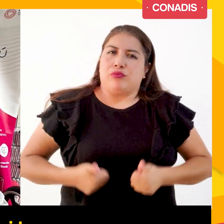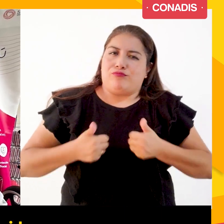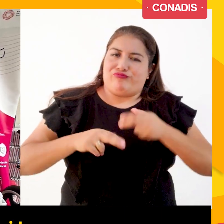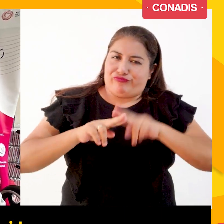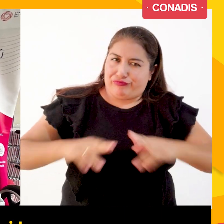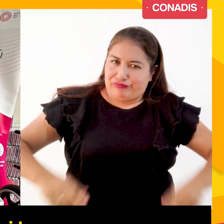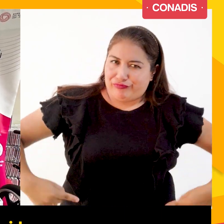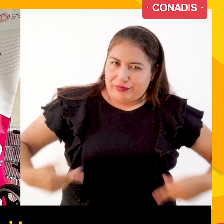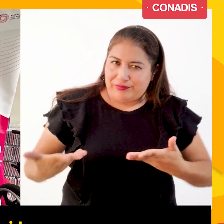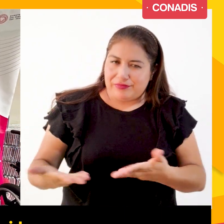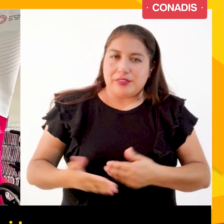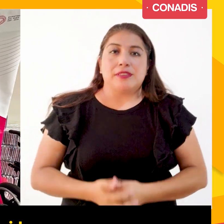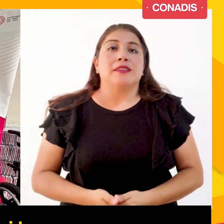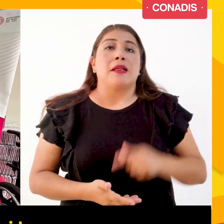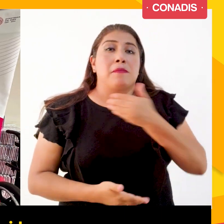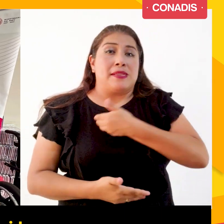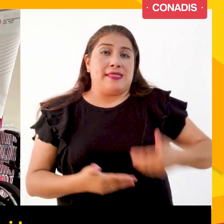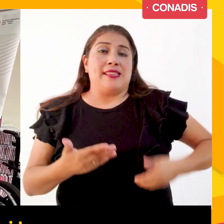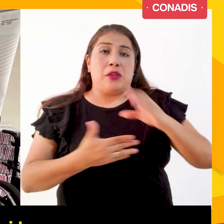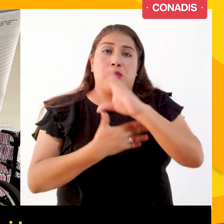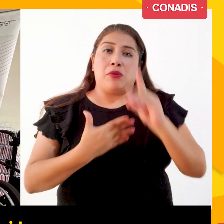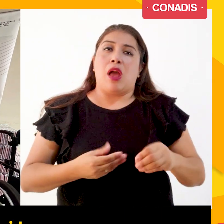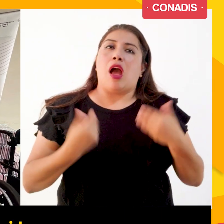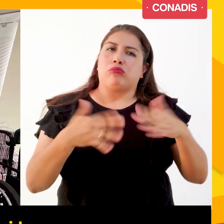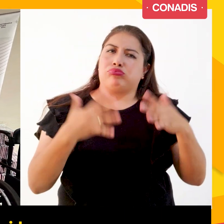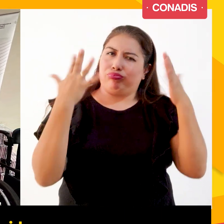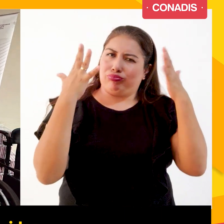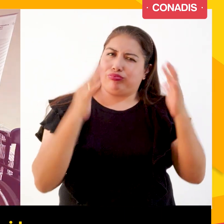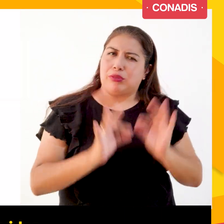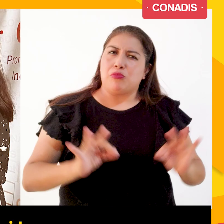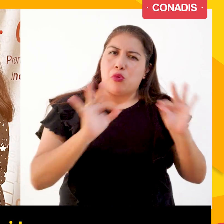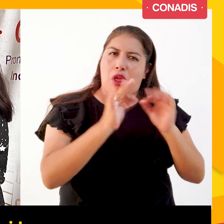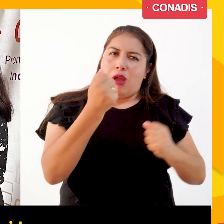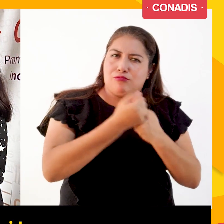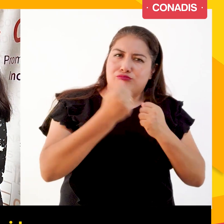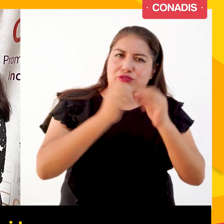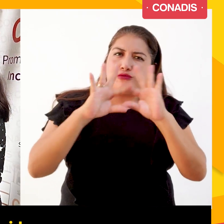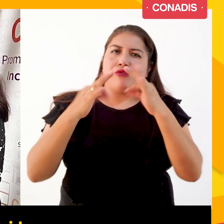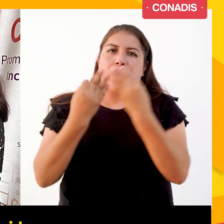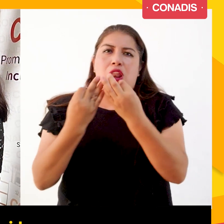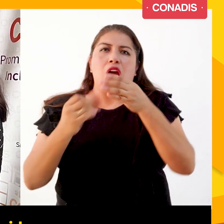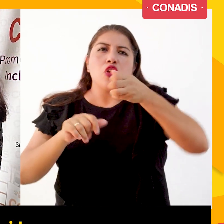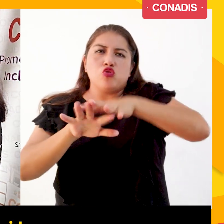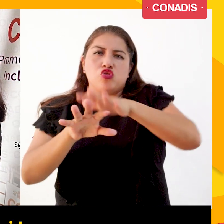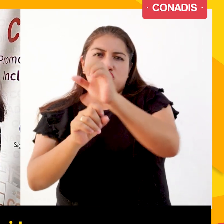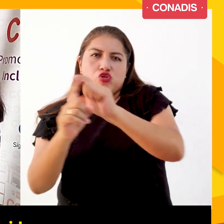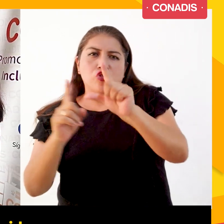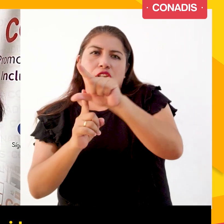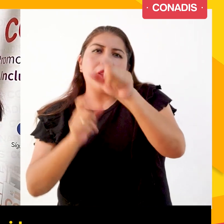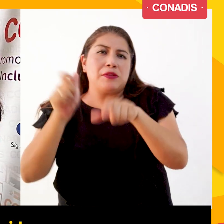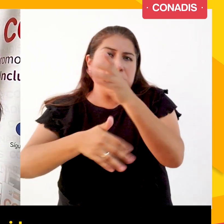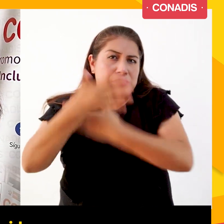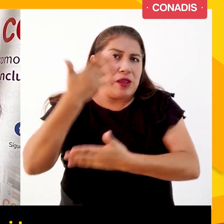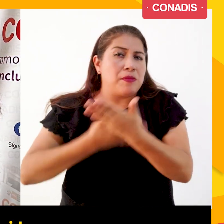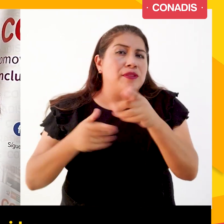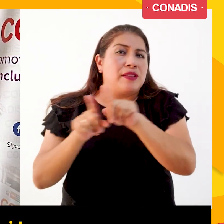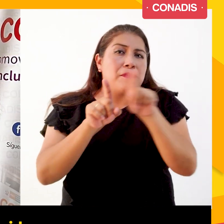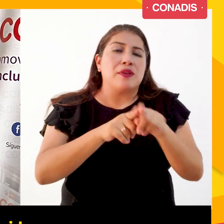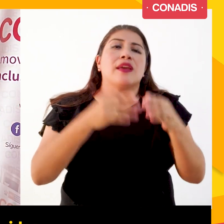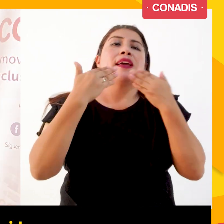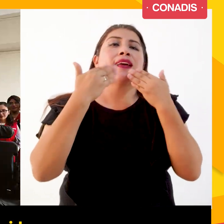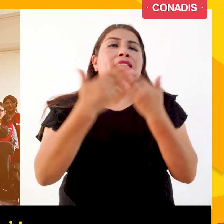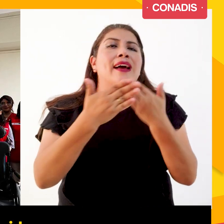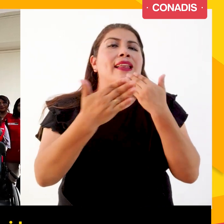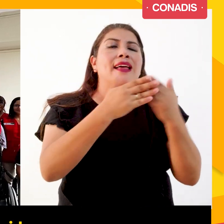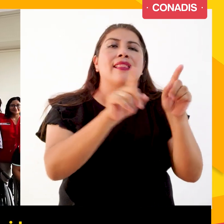del CONADIS destacó la importancia del apoyo de las familias en la inclusión social de las personas con discapacidad y también agradeció a los